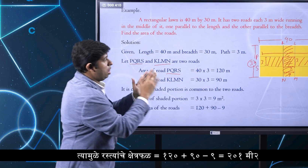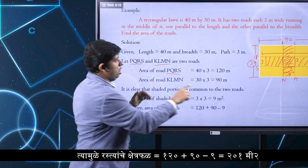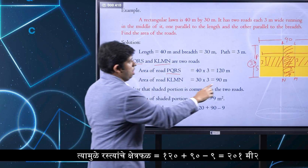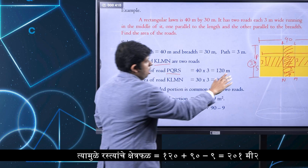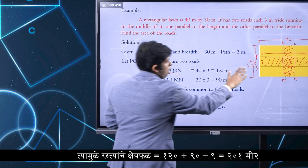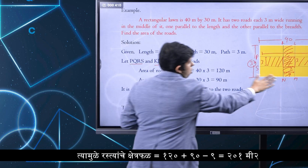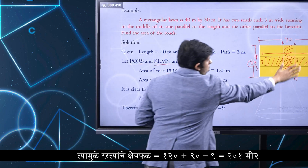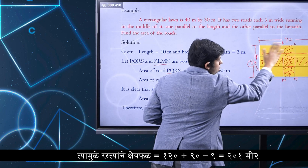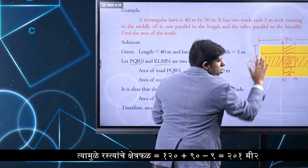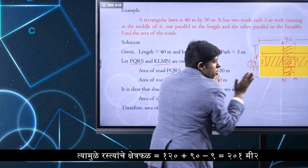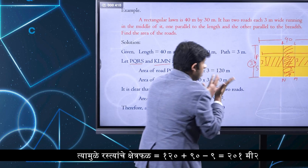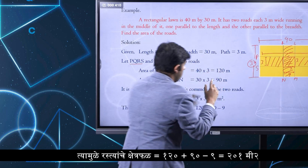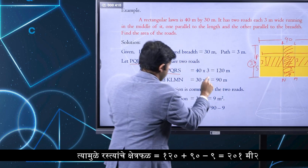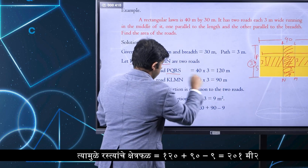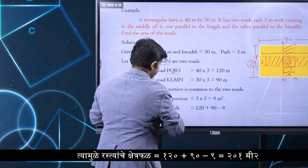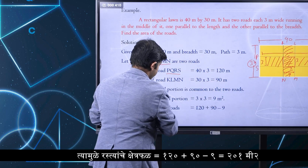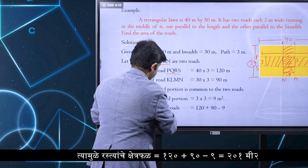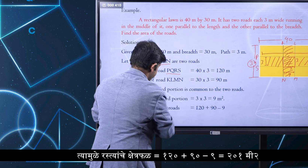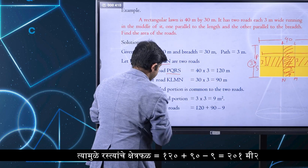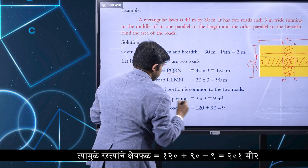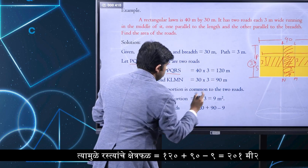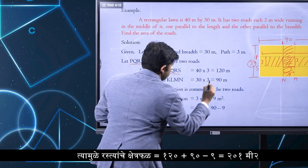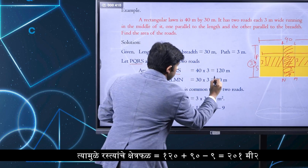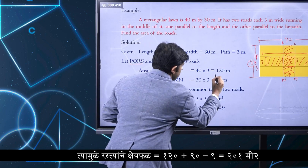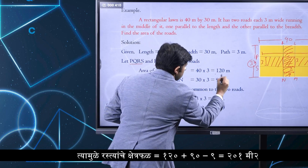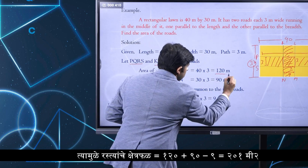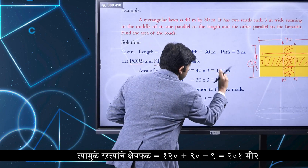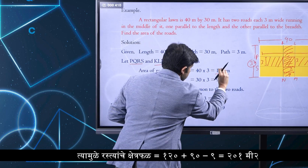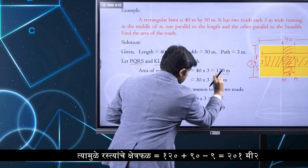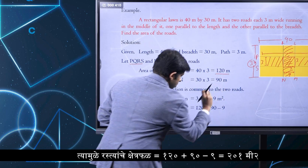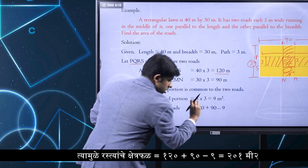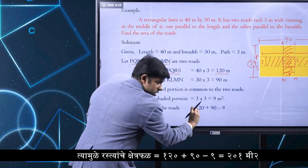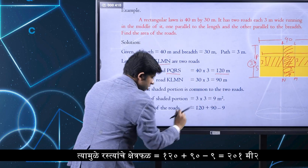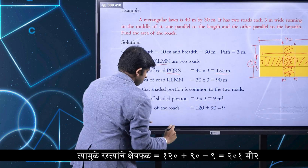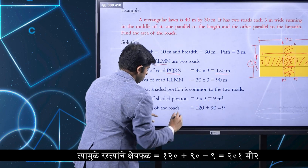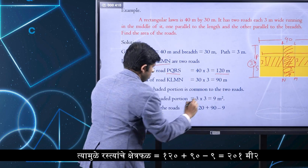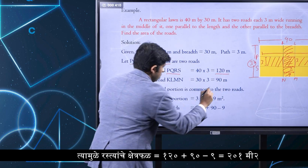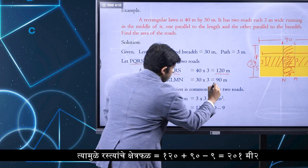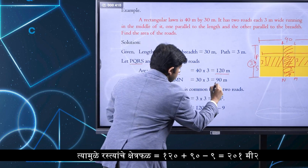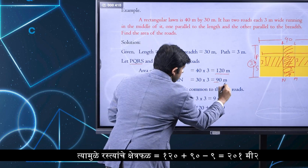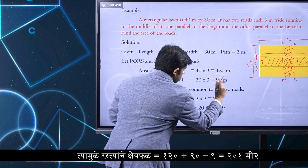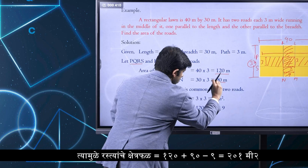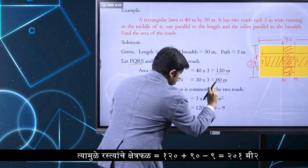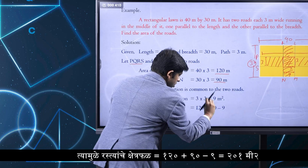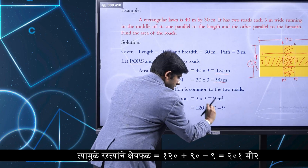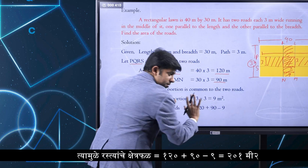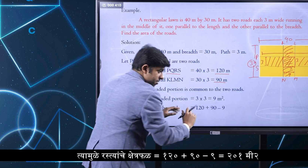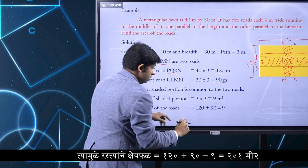त्यामुळे रस्त्यांचे क्षेत्रफळ इज इक्वल टू 120 प्लस 90 वजा 9 इज इक्वल